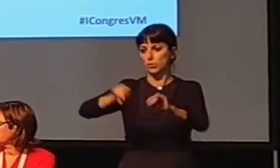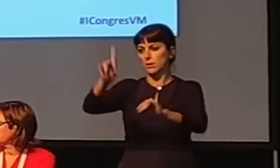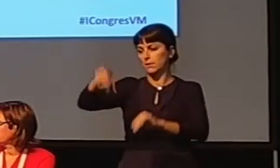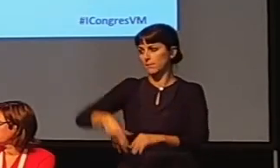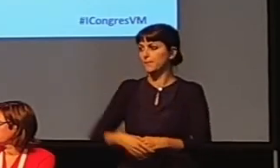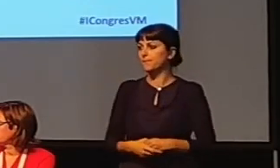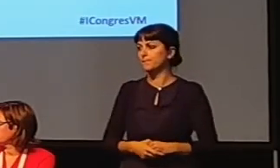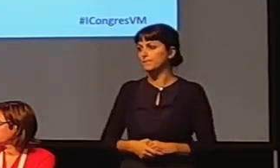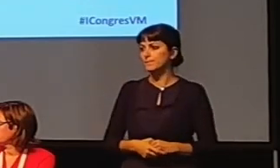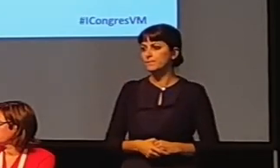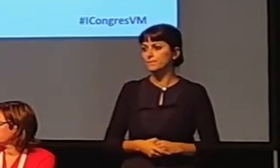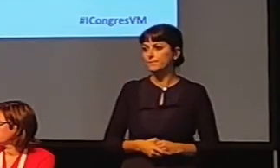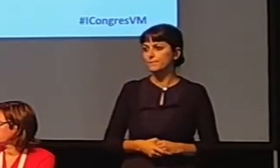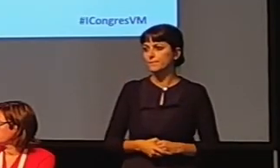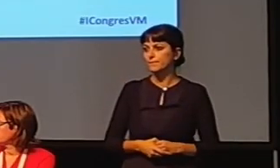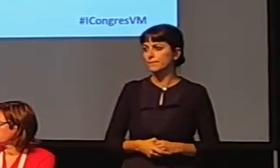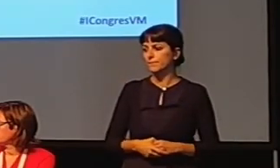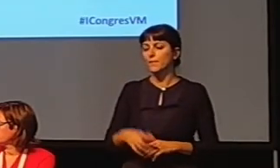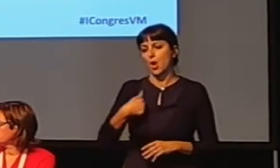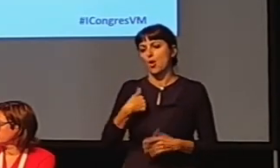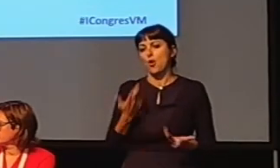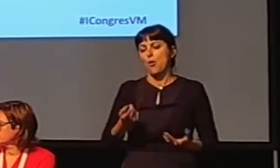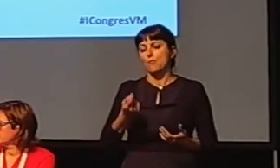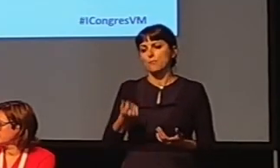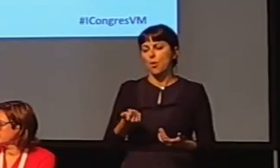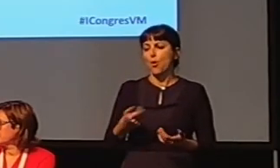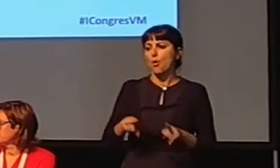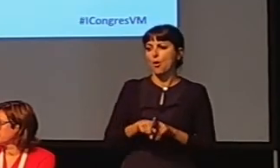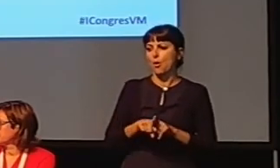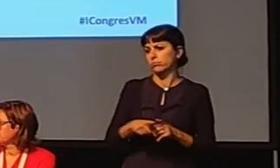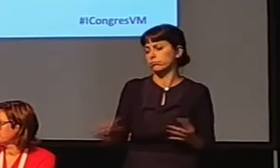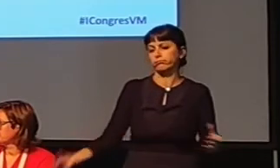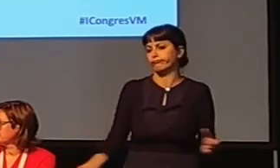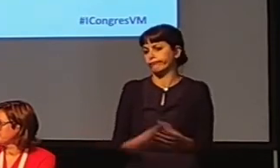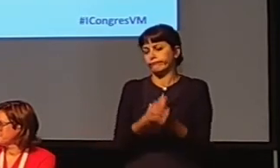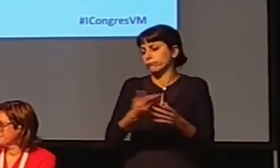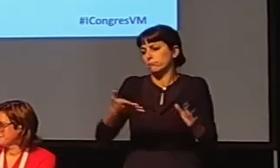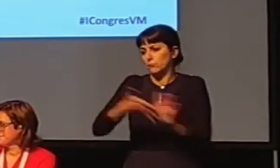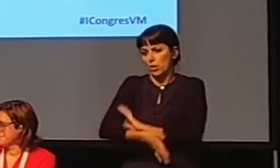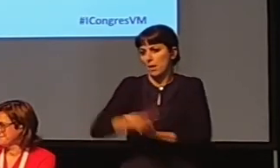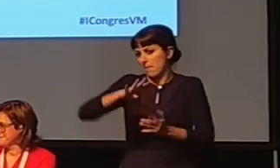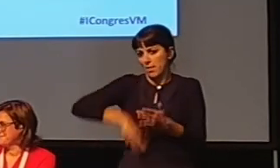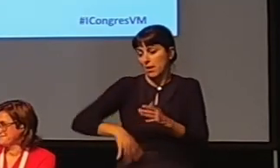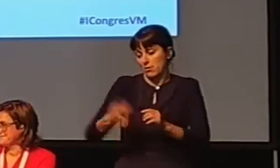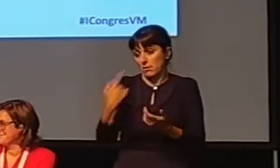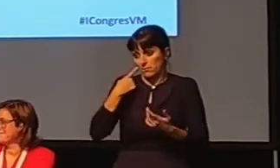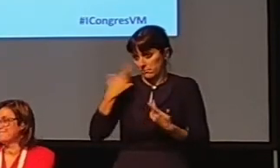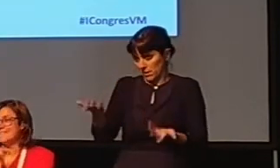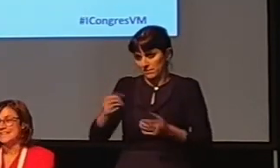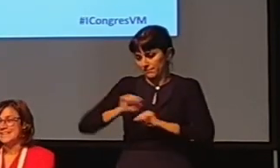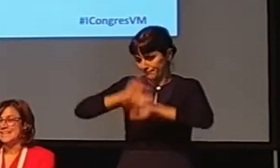en aprendre pel sac. Dic aprendre pel sac perquè Barcelona, acordaros que és el centre del món.